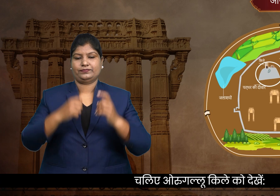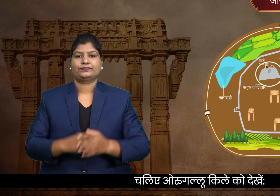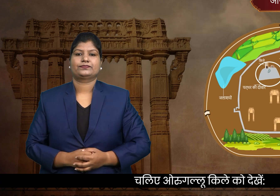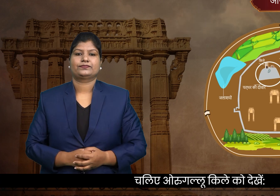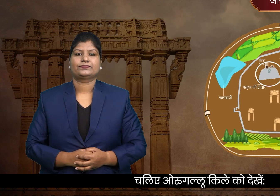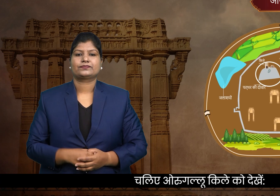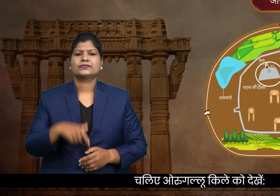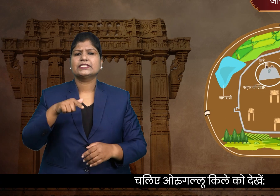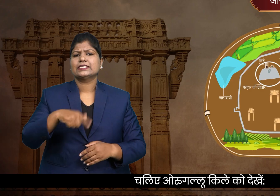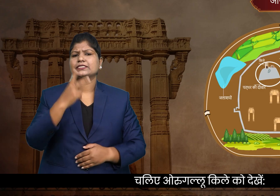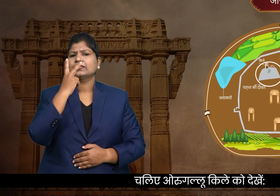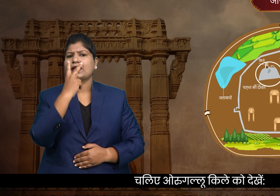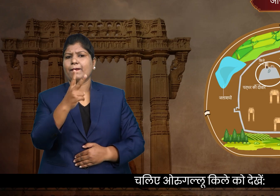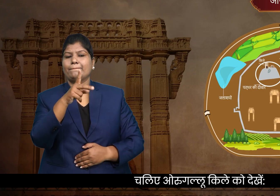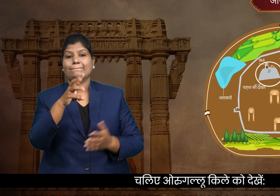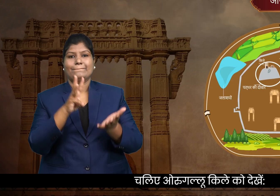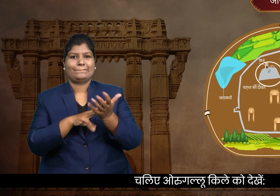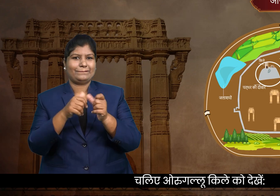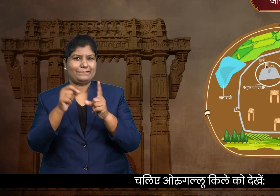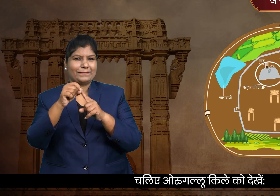वोरगल्लू किले को देखें।